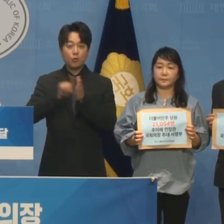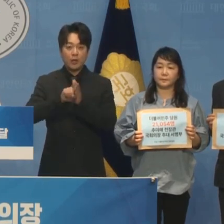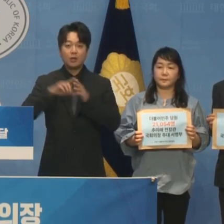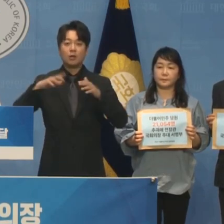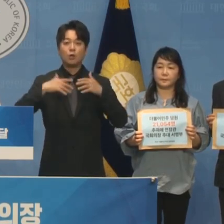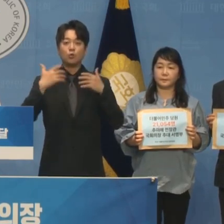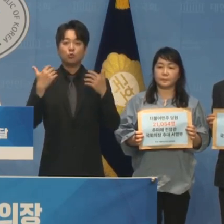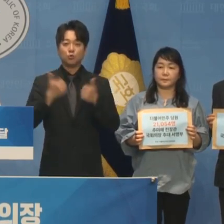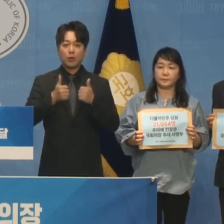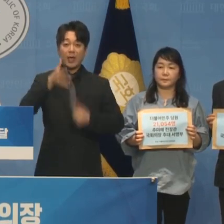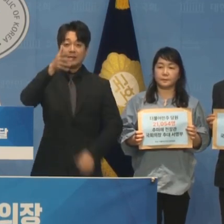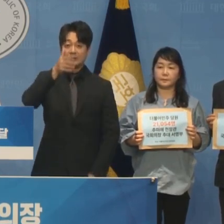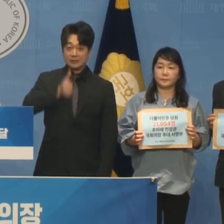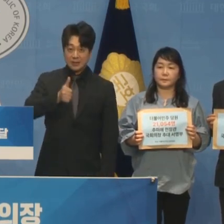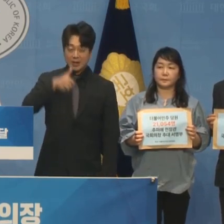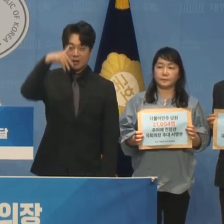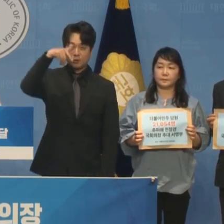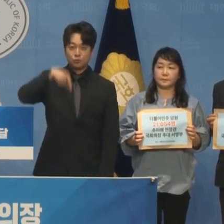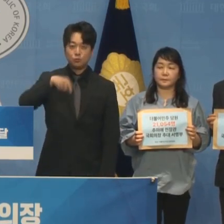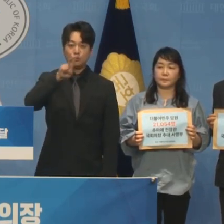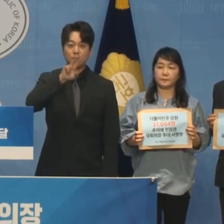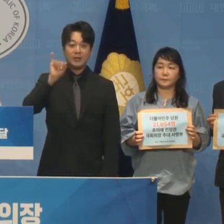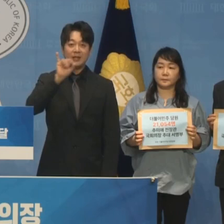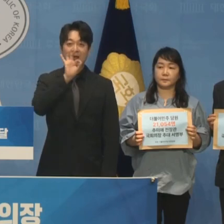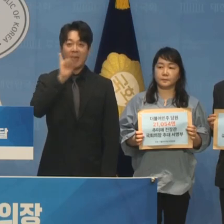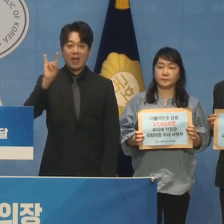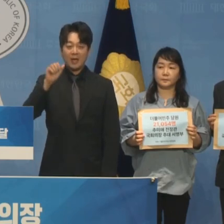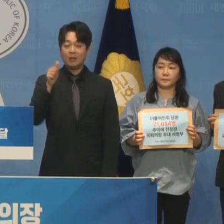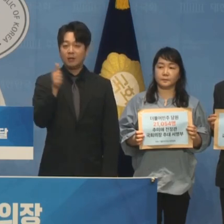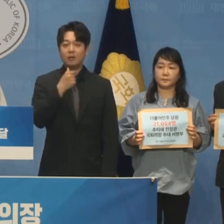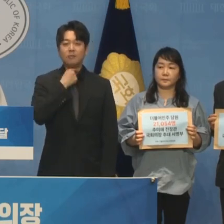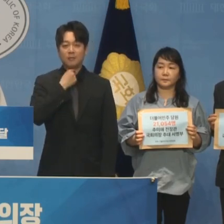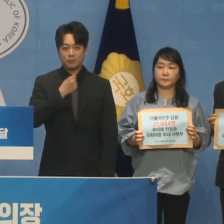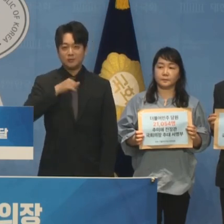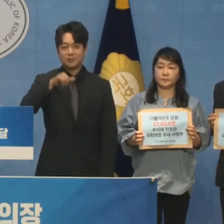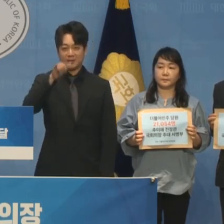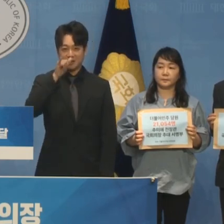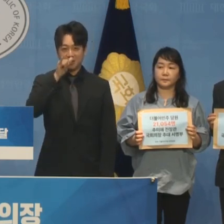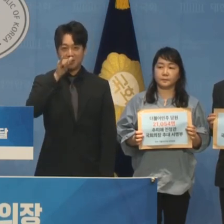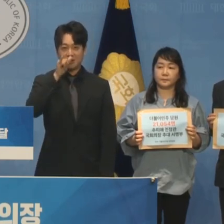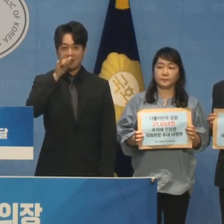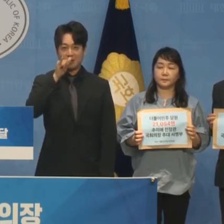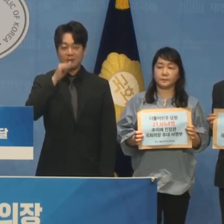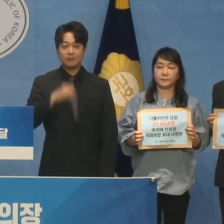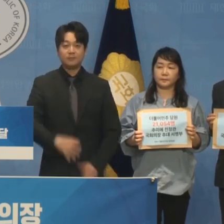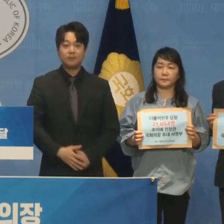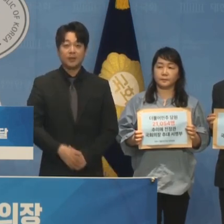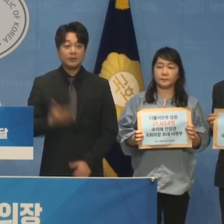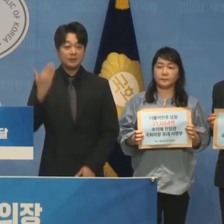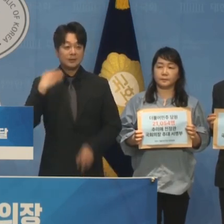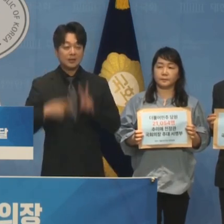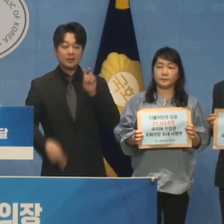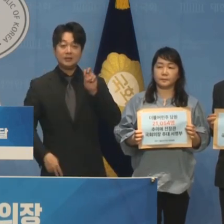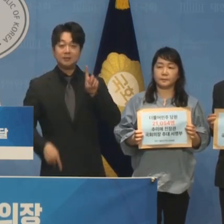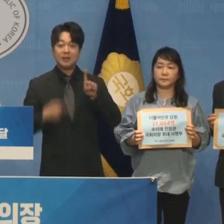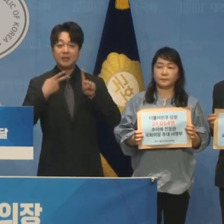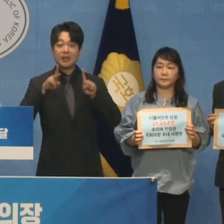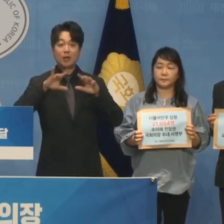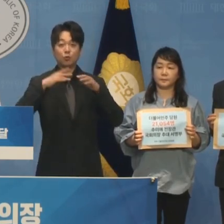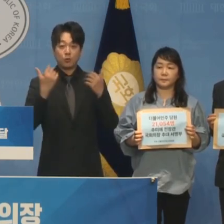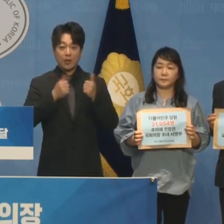추미에 국회의장을 지난 21대 국회에서 민주당은 다수당 이에도 불구하고 검찰개혁과